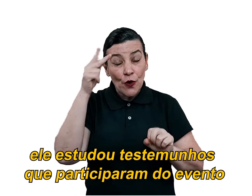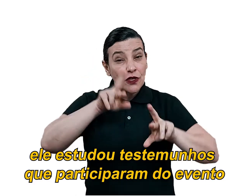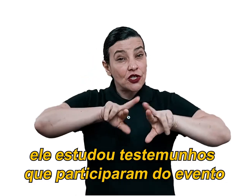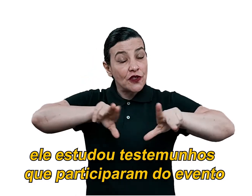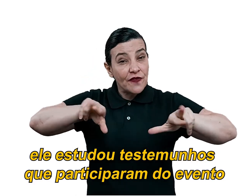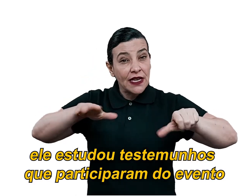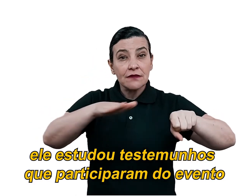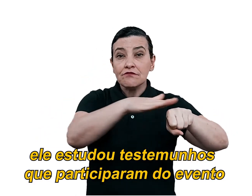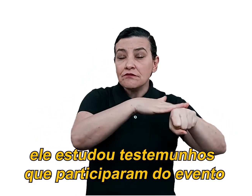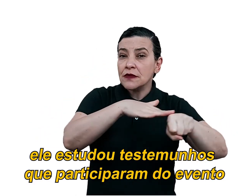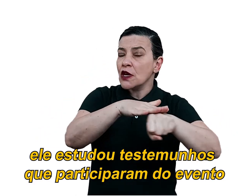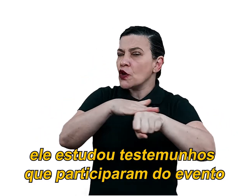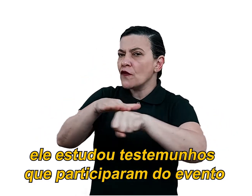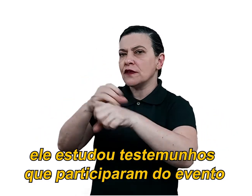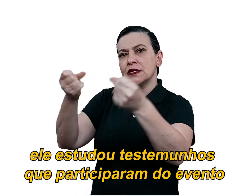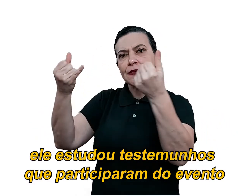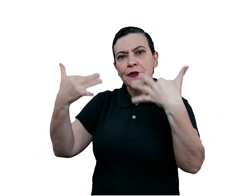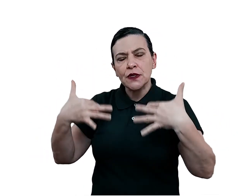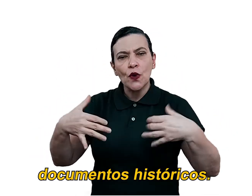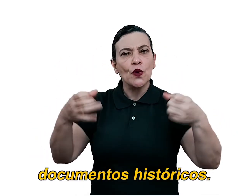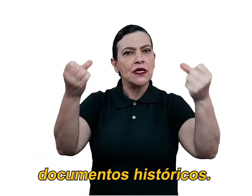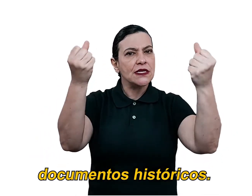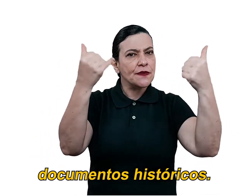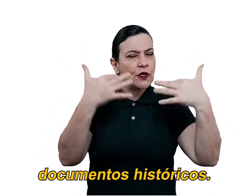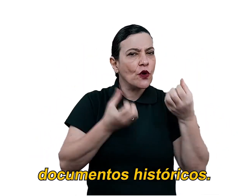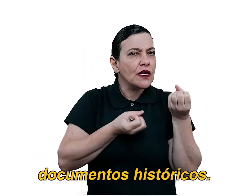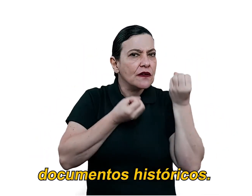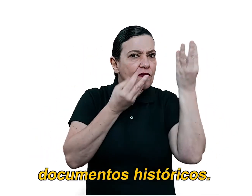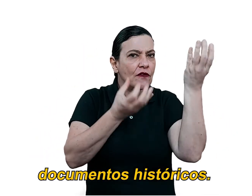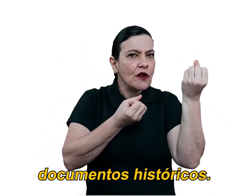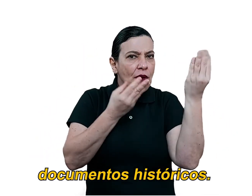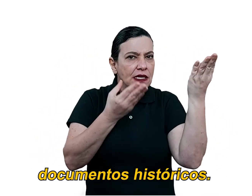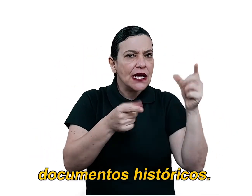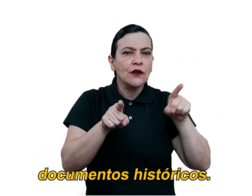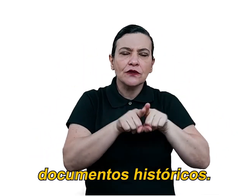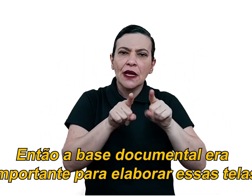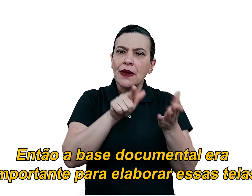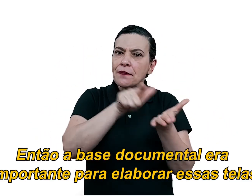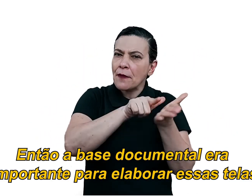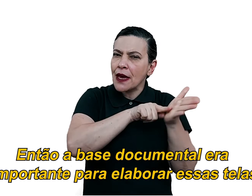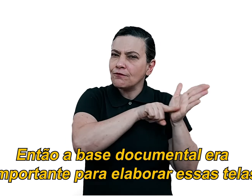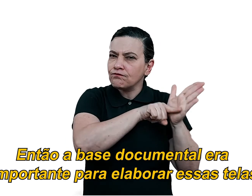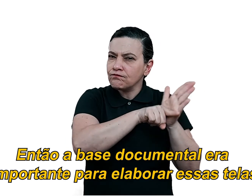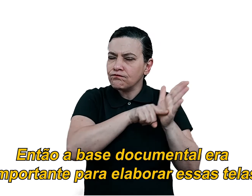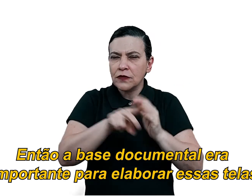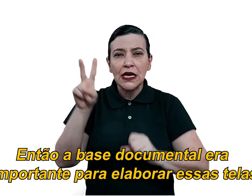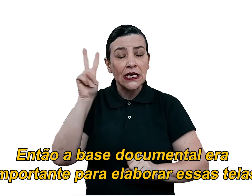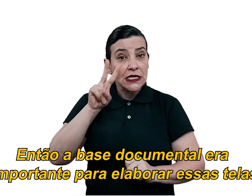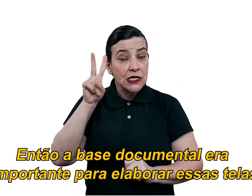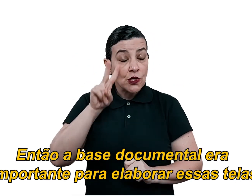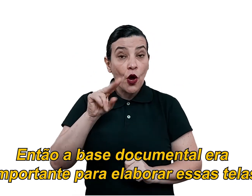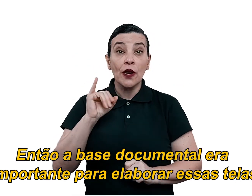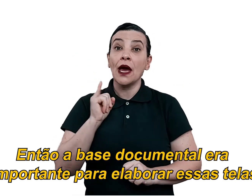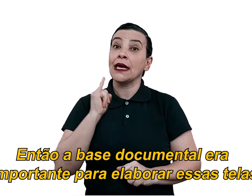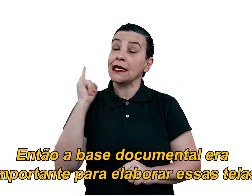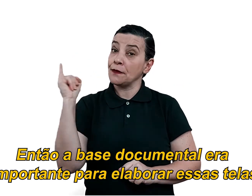que participaram do evento, documentos históricos. Então a base documental era importante para elaborar essas